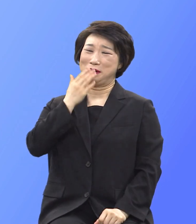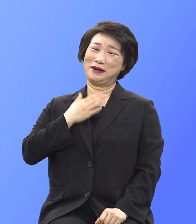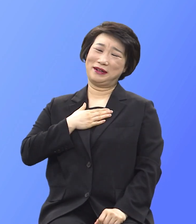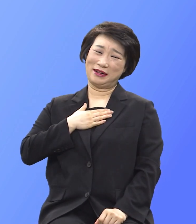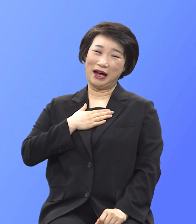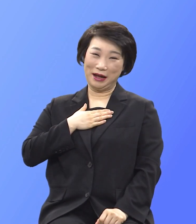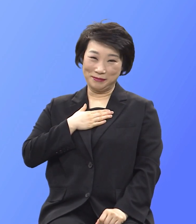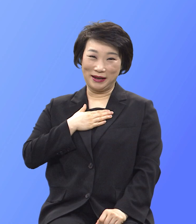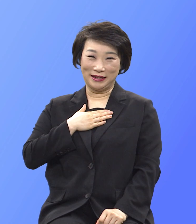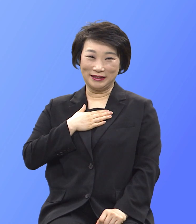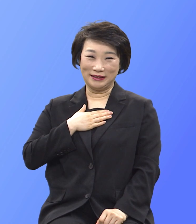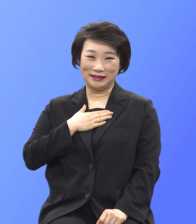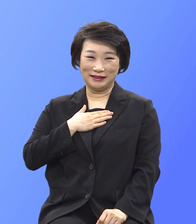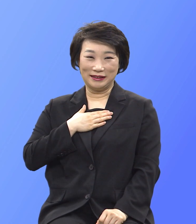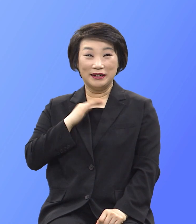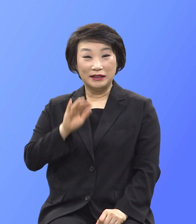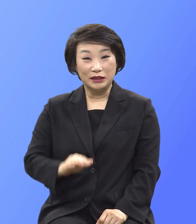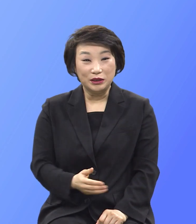말입니다.